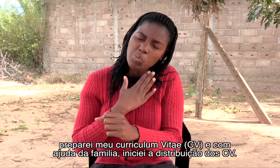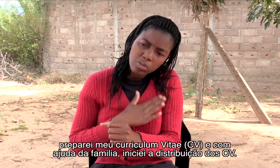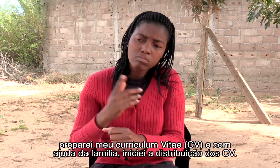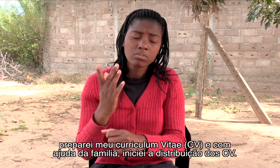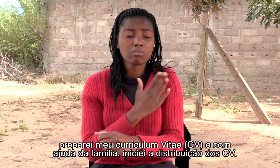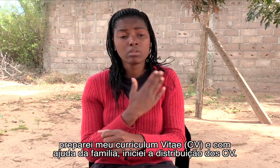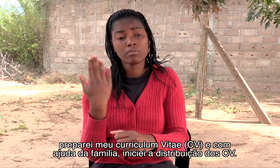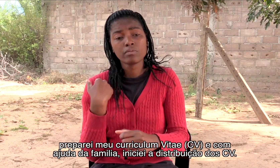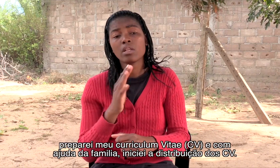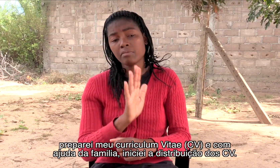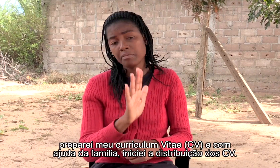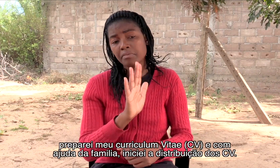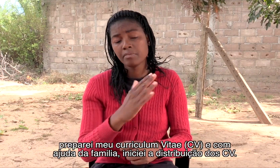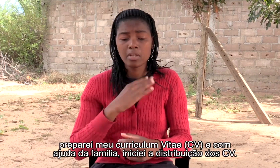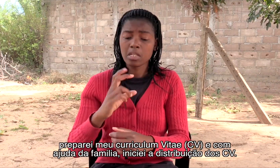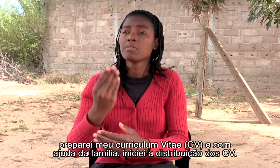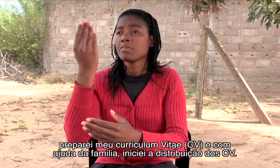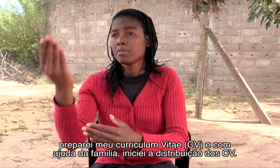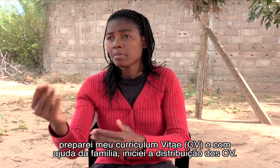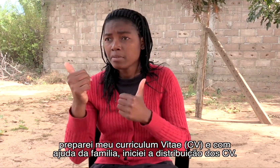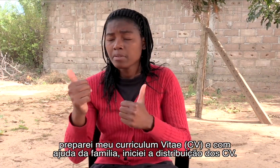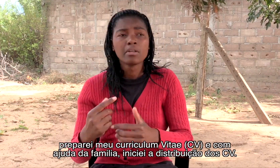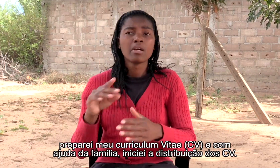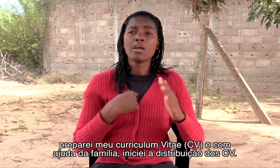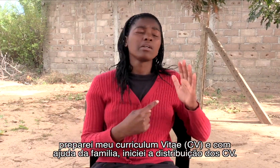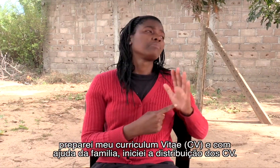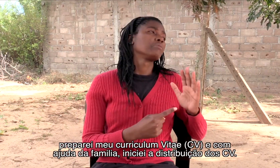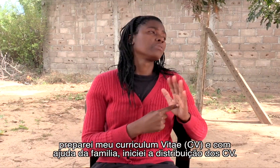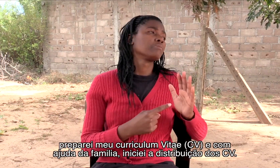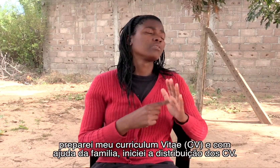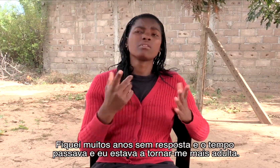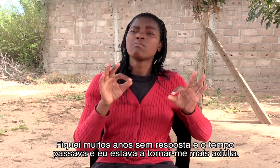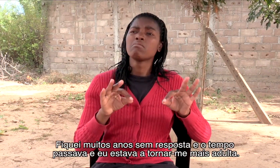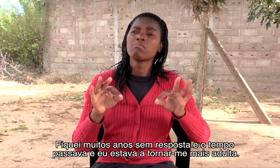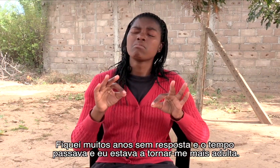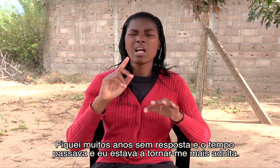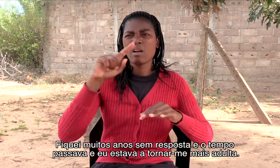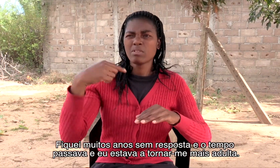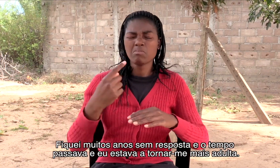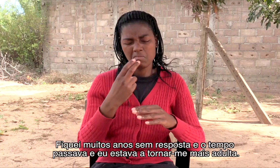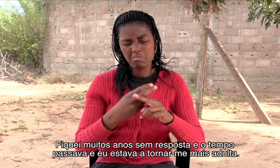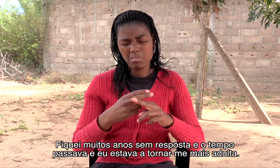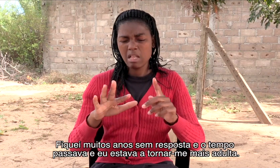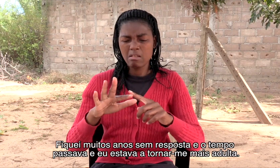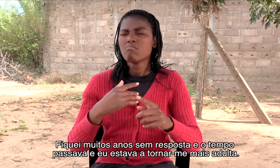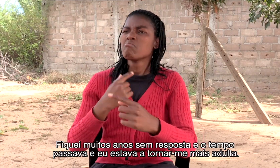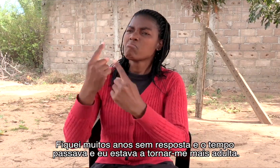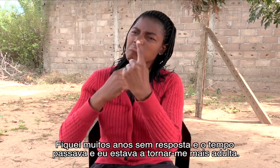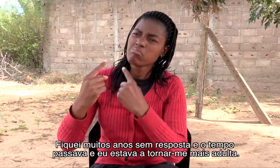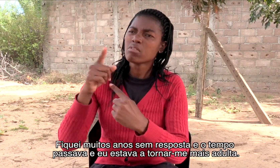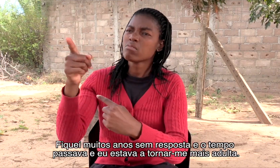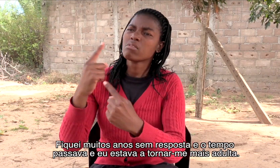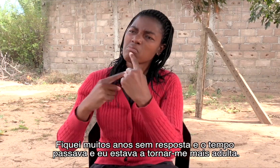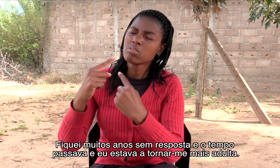vitae, CV, e com a ajuda da família iniciei a distribuição dos mesmos. Fiquei muitos anos sem resposta e o